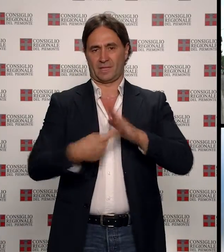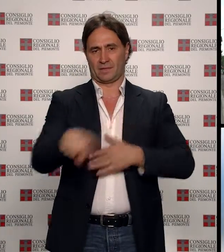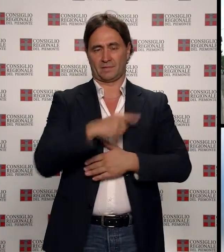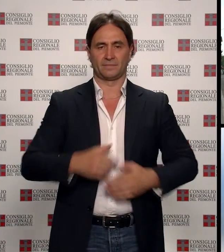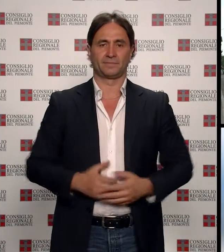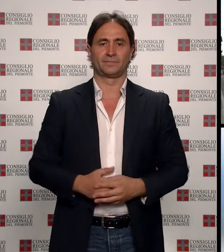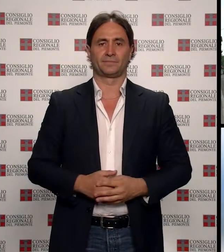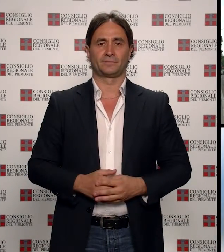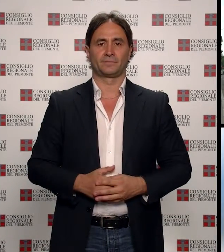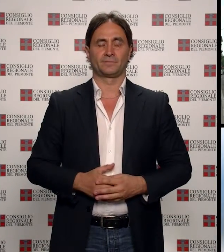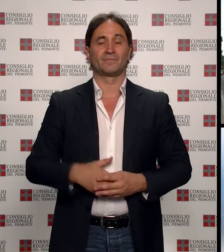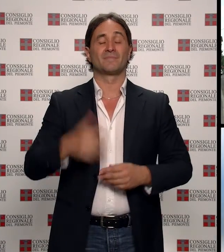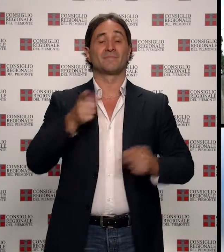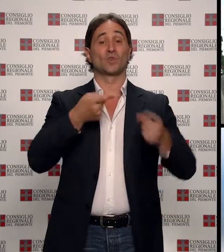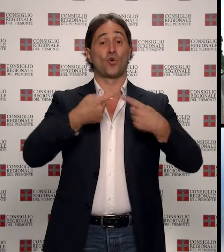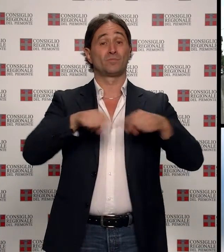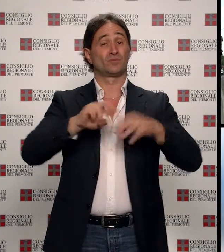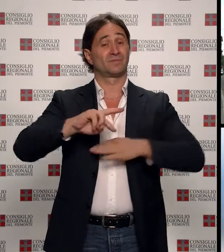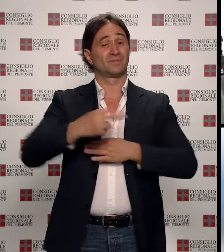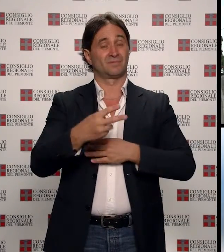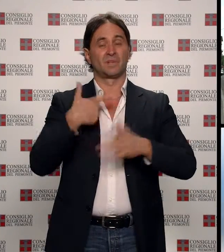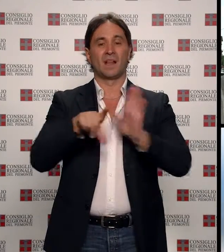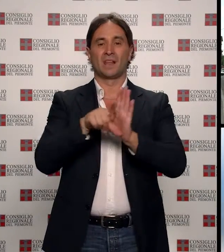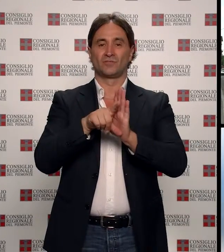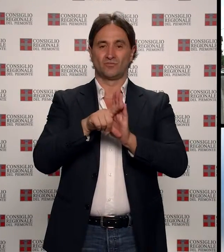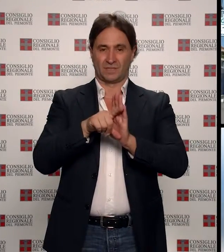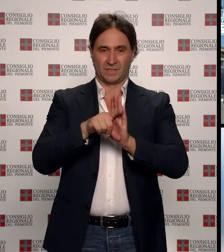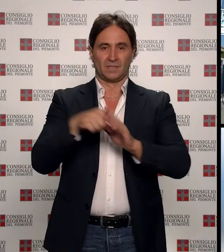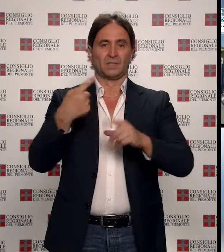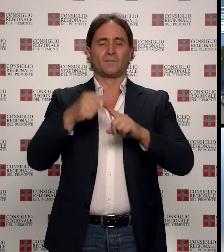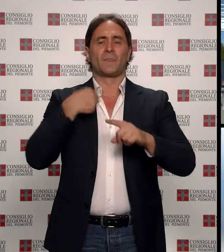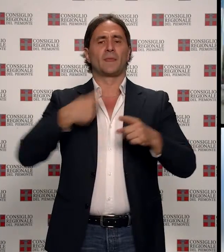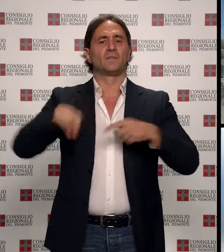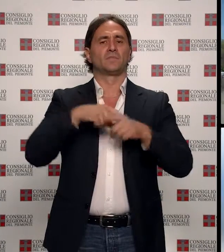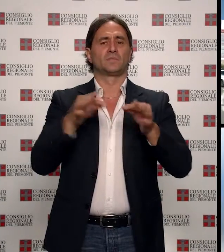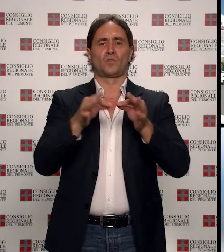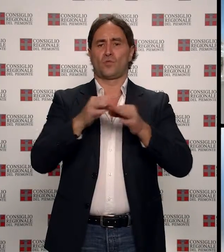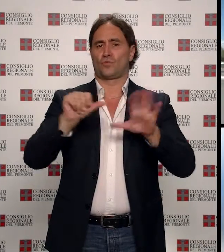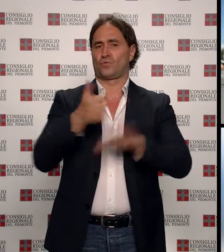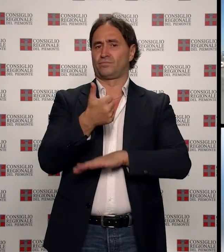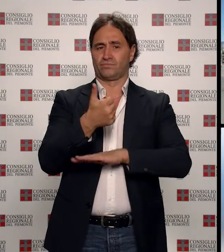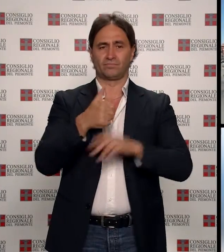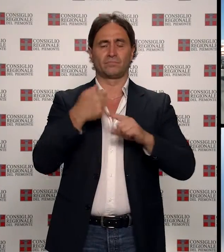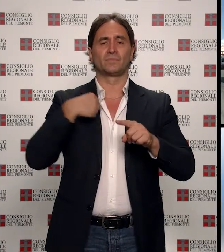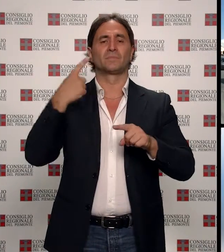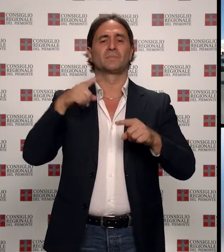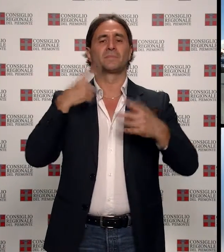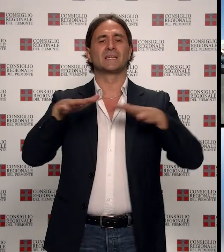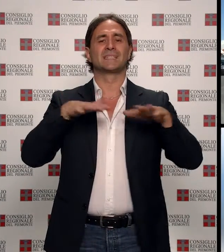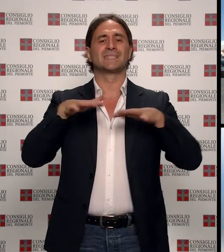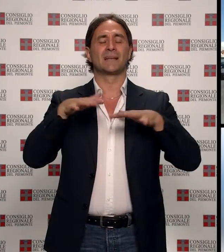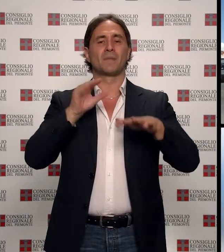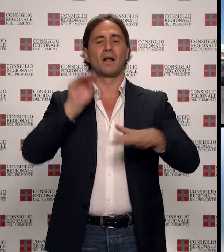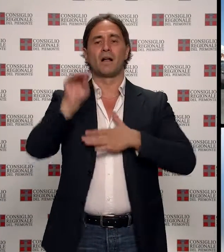La seconda commissione in sede legislativa ha approvato all'unanimità le norme che chiariscono l'impossibilità per i sistemi di chiamata